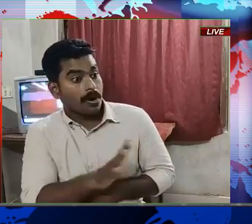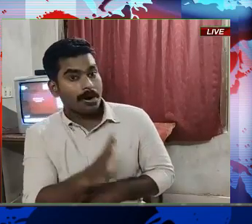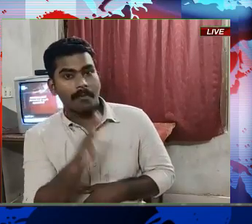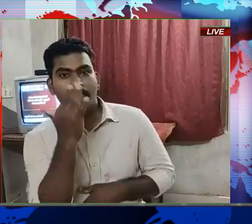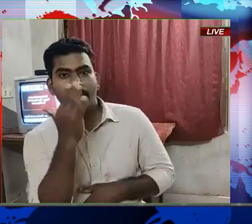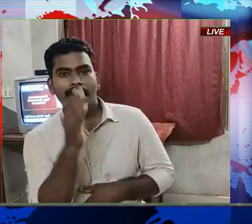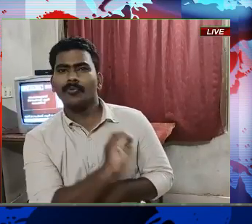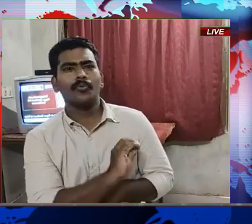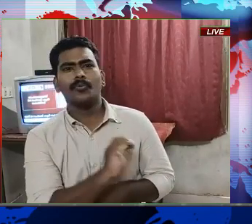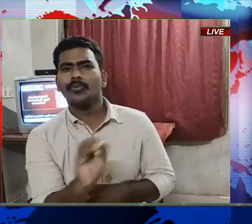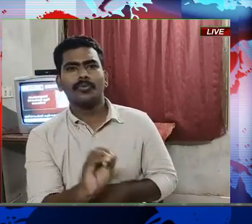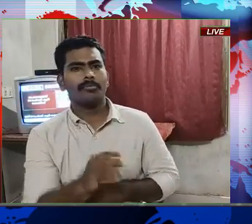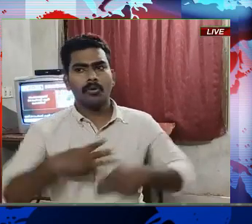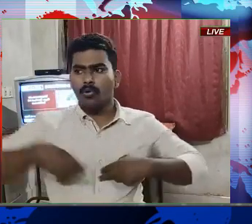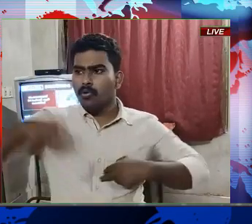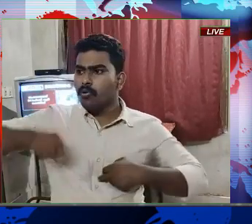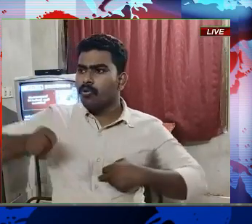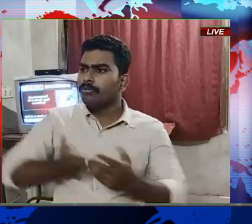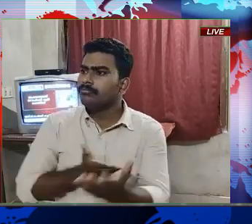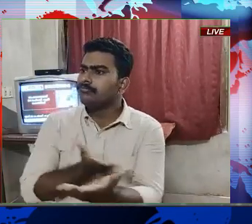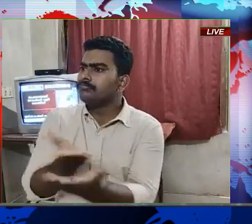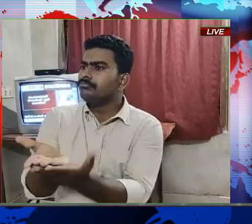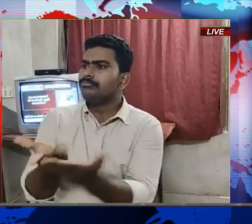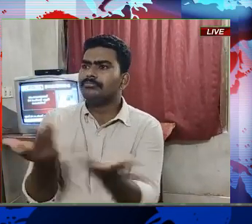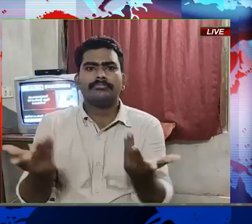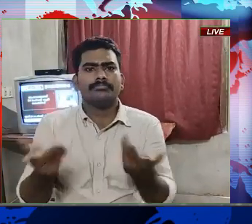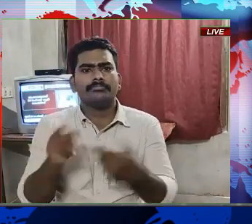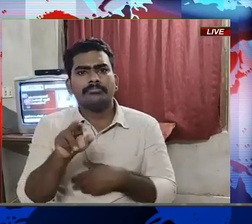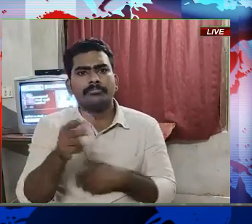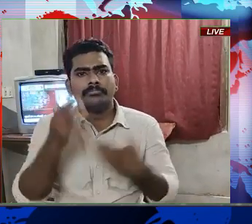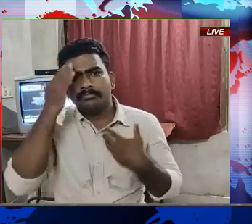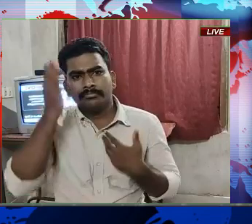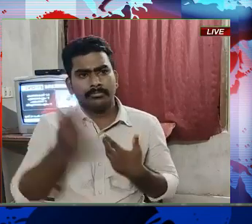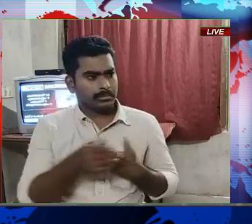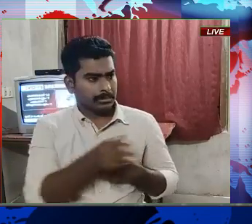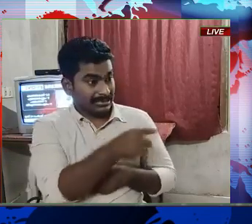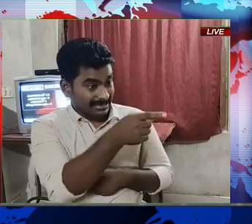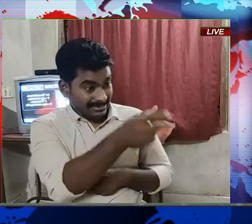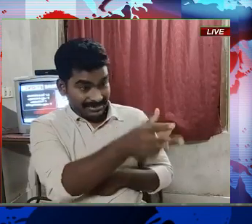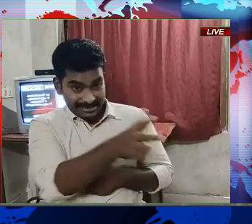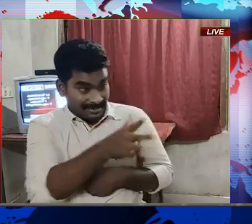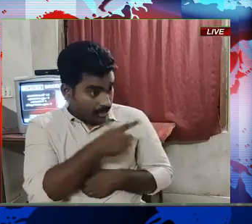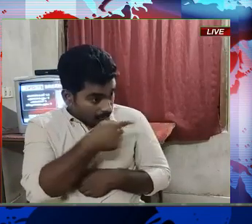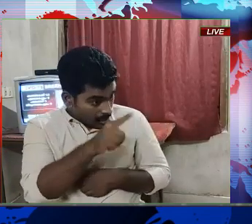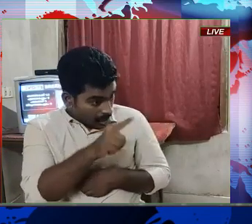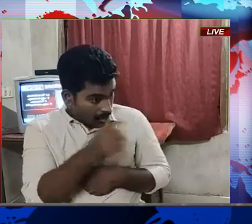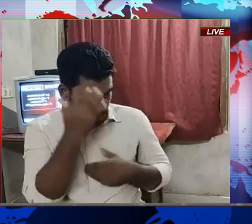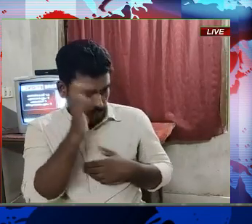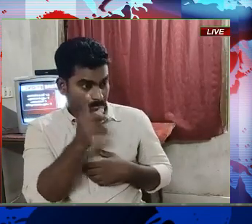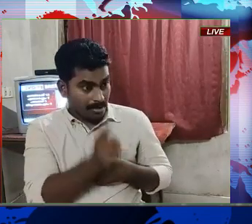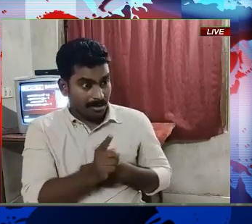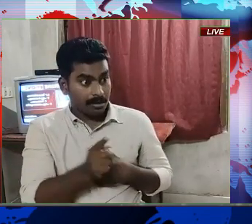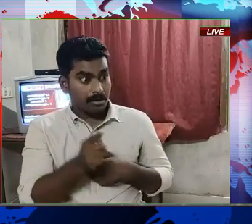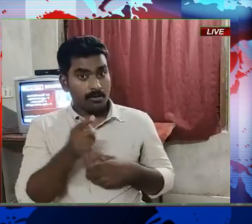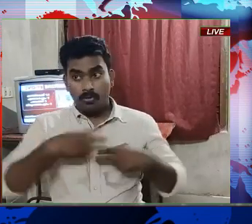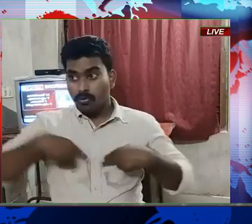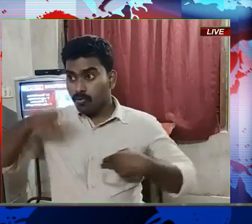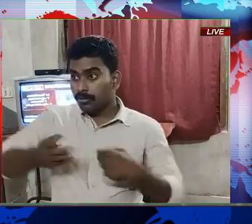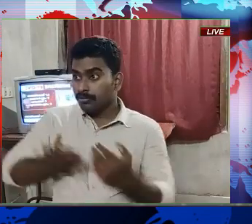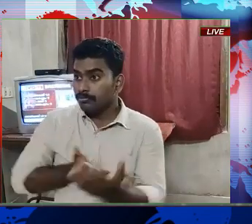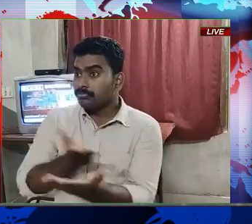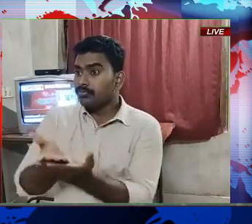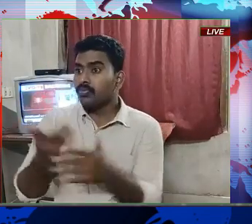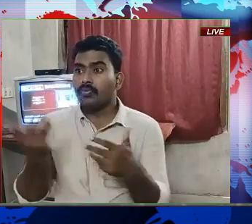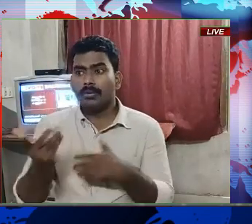ഓർമ്മയില്ലേ, വലിയ എതിർപ്പുകൾ വന്നിട്ട് പോലും വലിയ തോതിലല്ലേ അതുമായി സഹകരിക്കാൻ ആളുകൾ തയ്യാറായത്, സാലറി ചാലഞ്ചിൽ